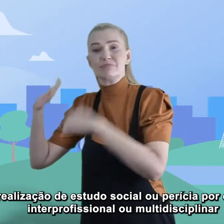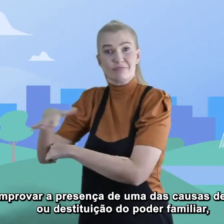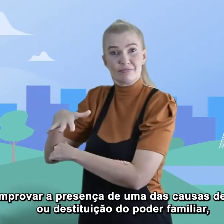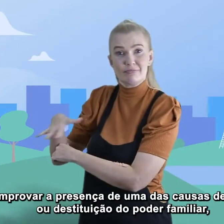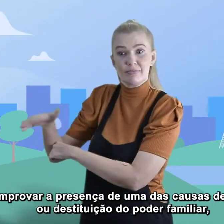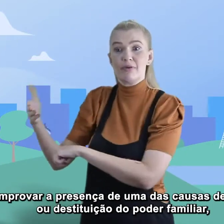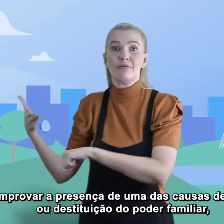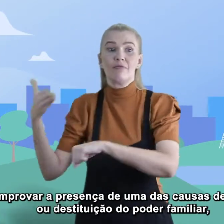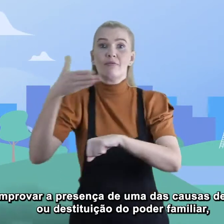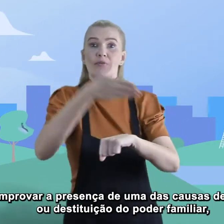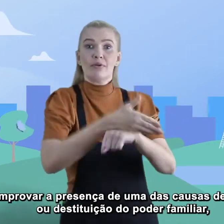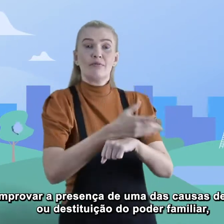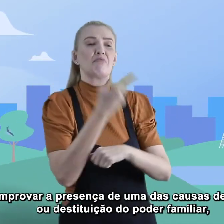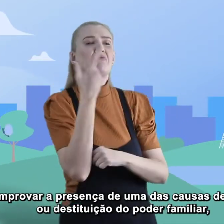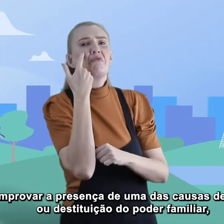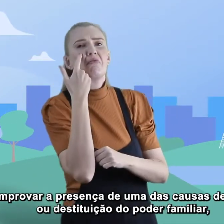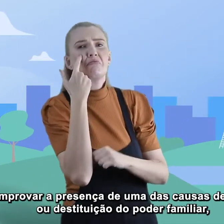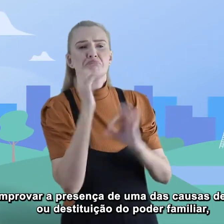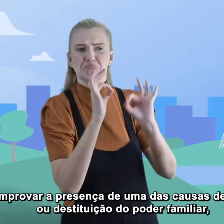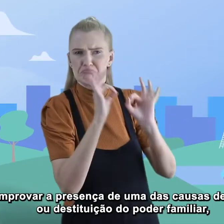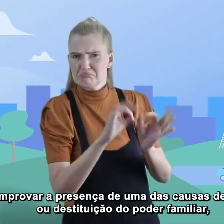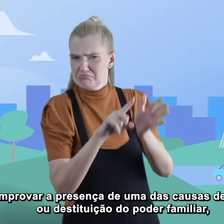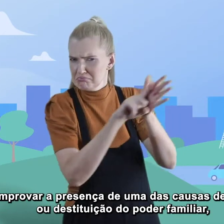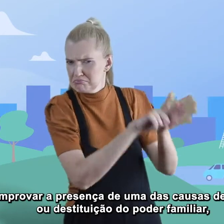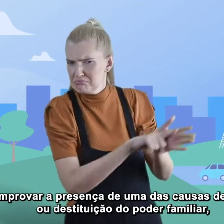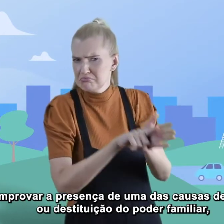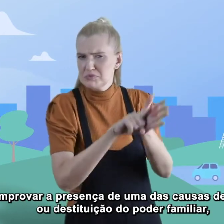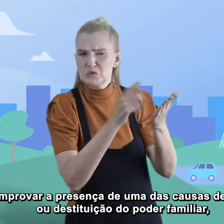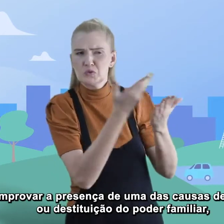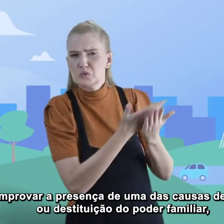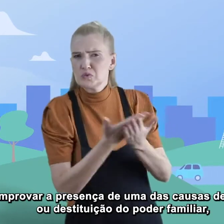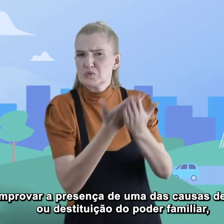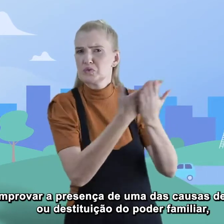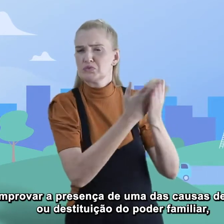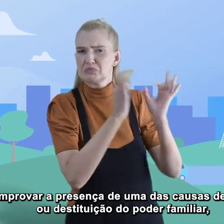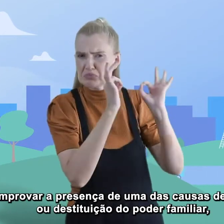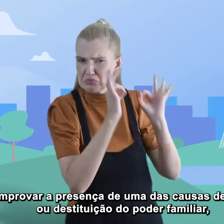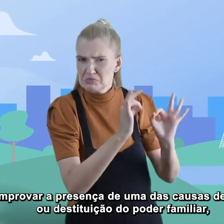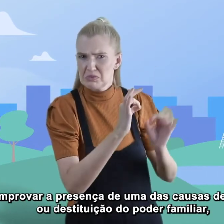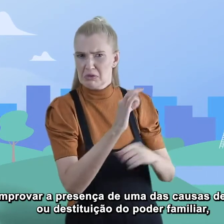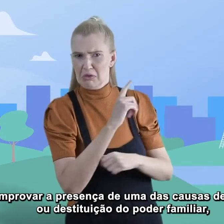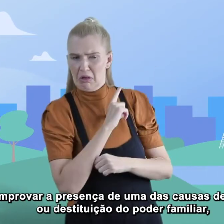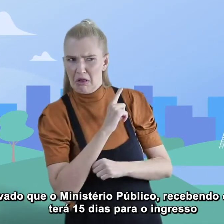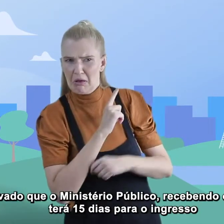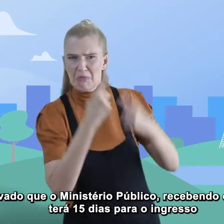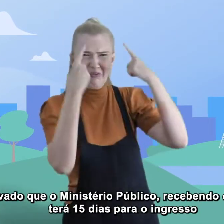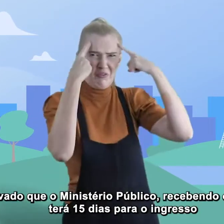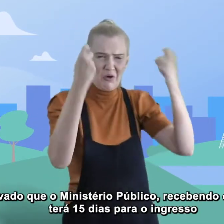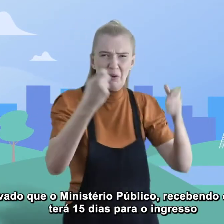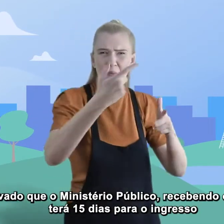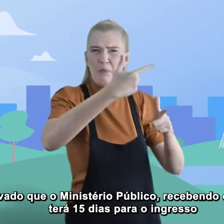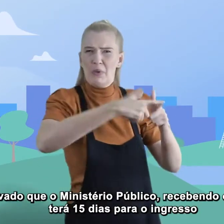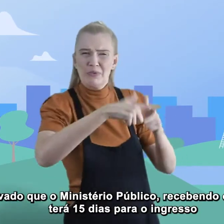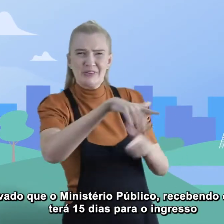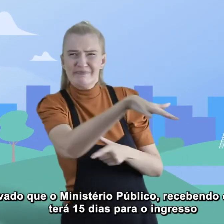para comprovar a presença de uma das causas de suspensão ou destituição do poder familiar, ressalvado que o Ministério